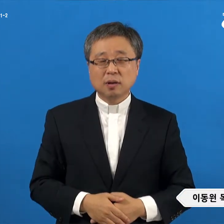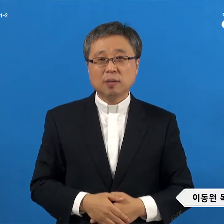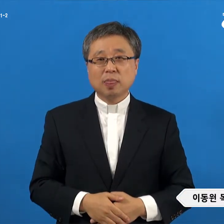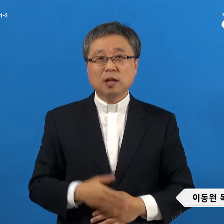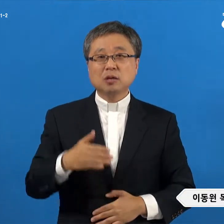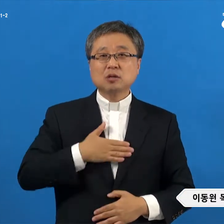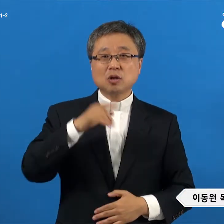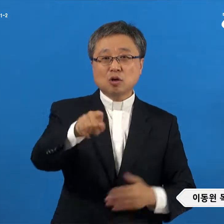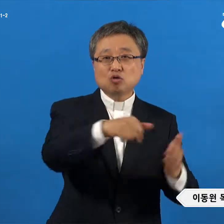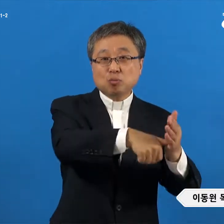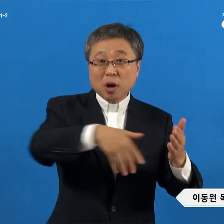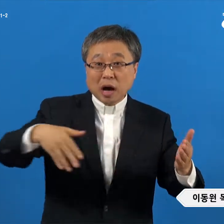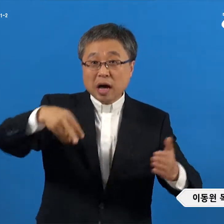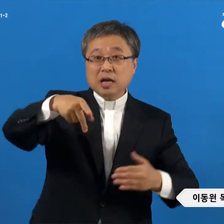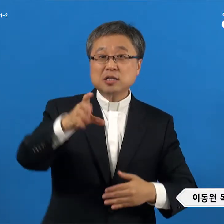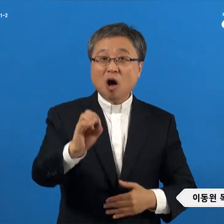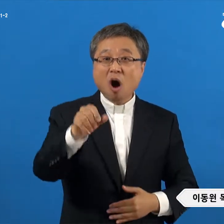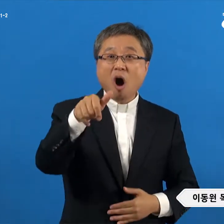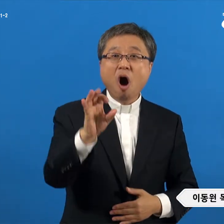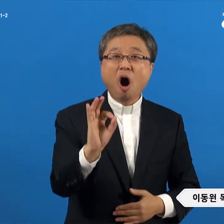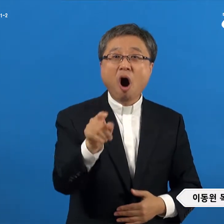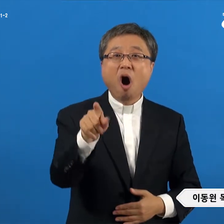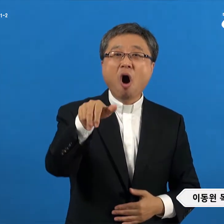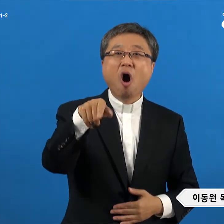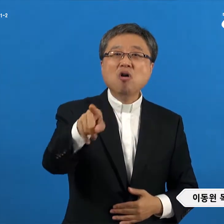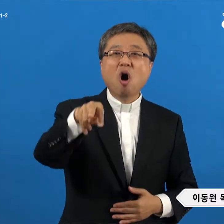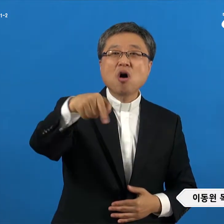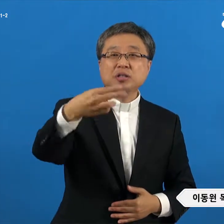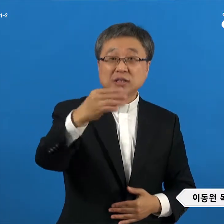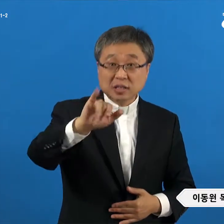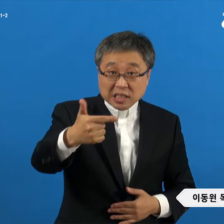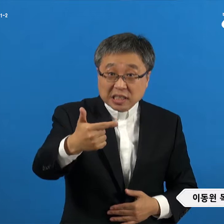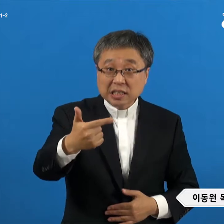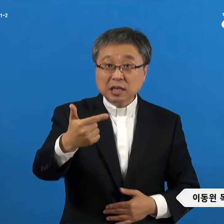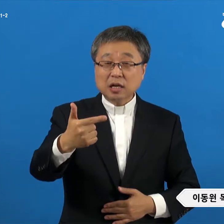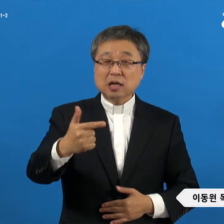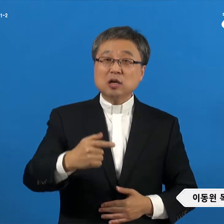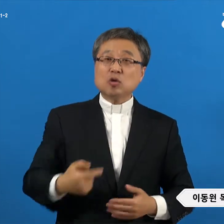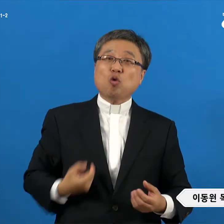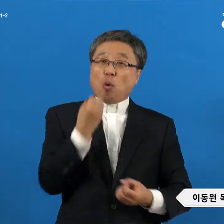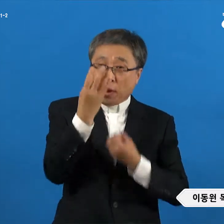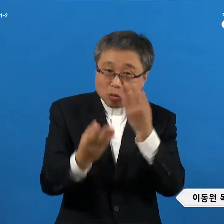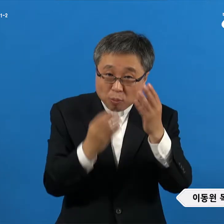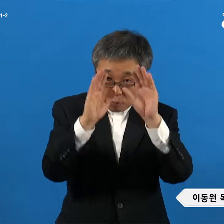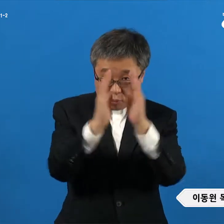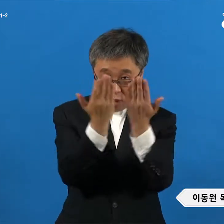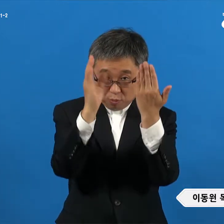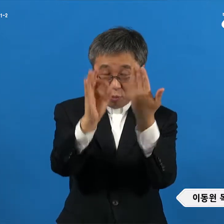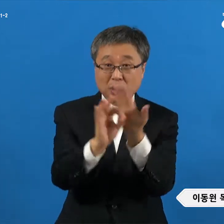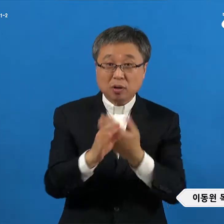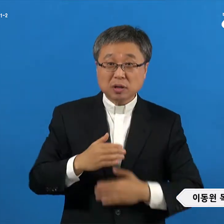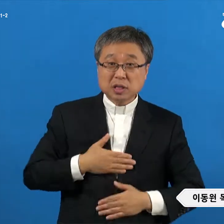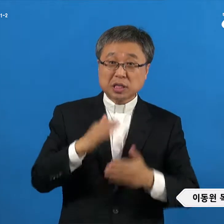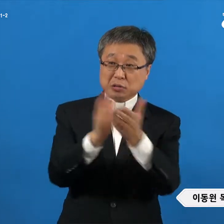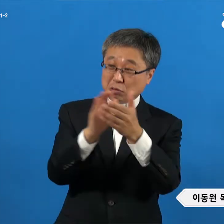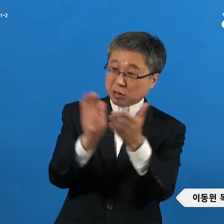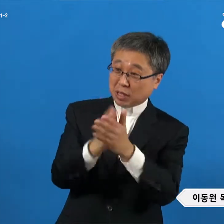유명한 성 어거스틴의 참회록에 보면 이런 얘기가 있습니다. 젊은 시절 어거스틴이 친구들과 어우러져서 남의 집 밭에 들어가서